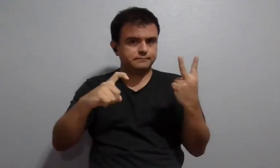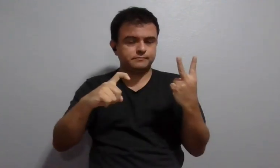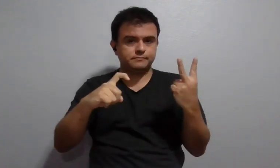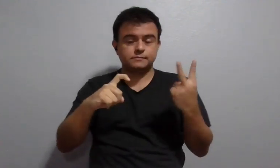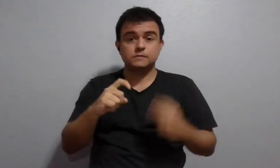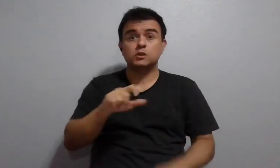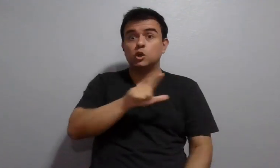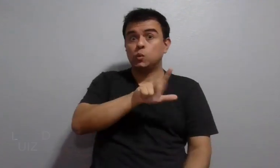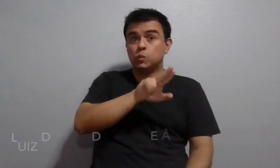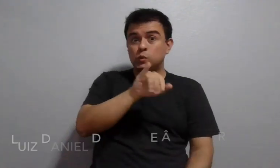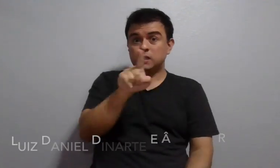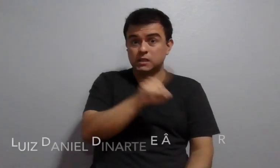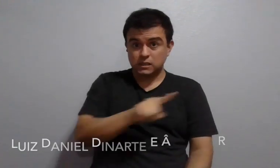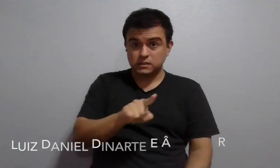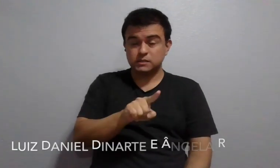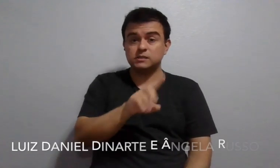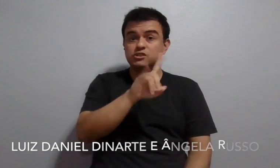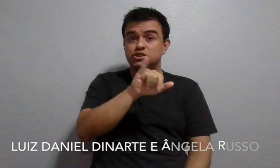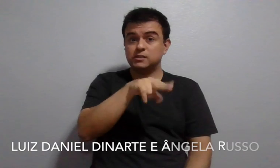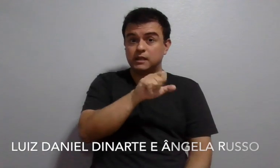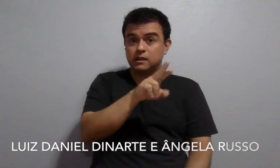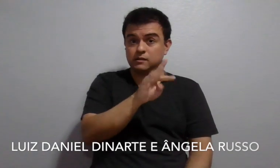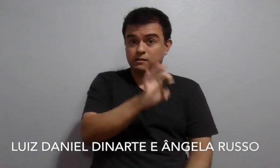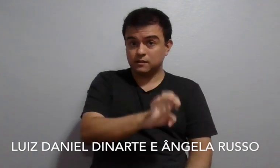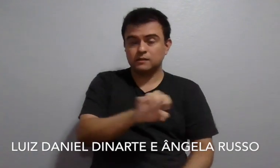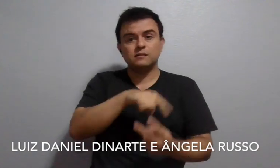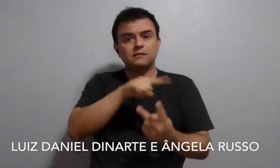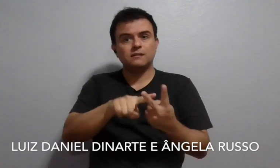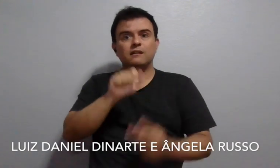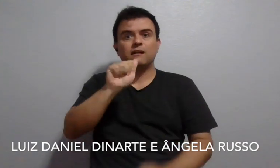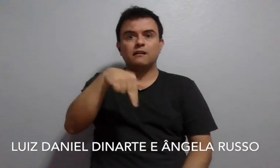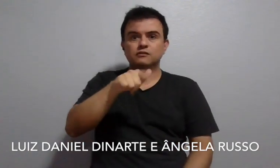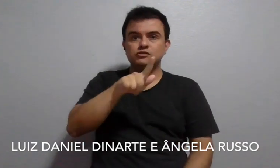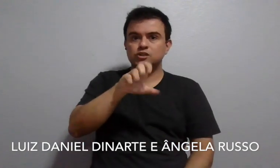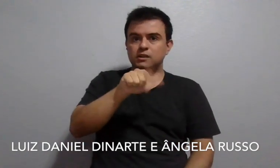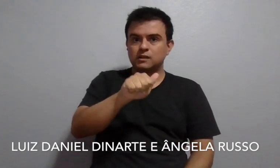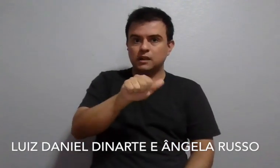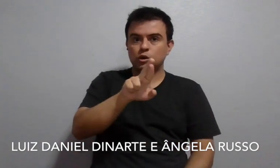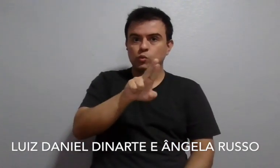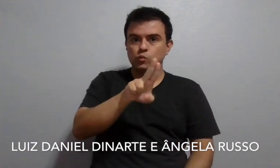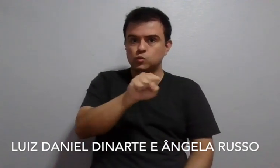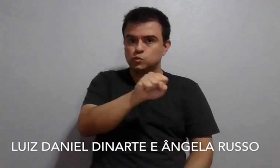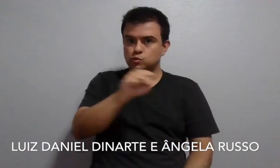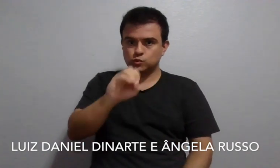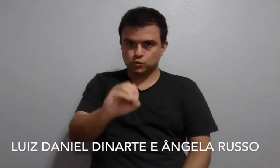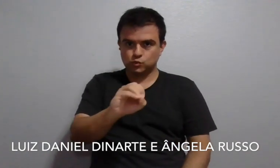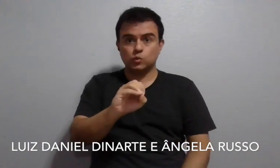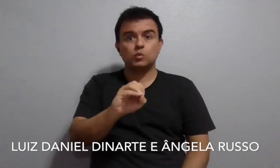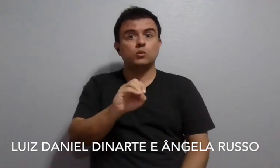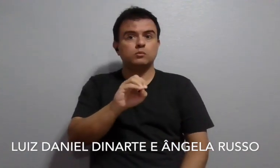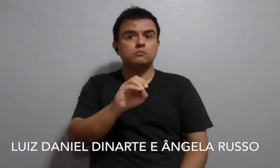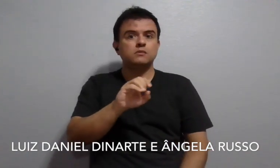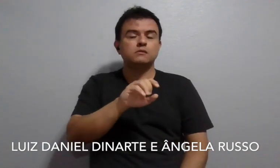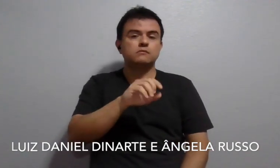Luiz Daniel Dinarte e Ângela Russo. E é ela que nos conta sobre o que mais é buscado